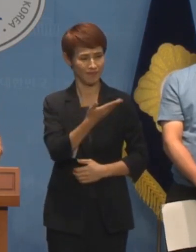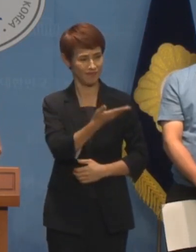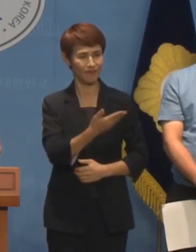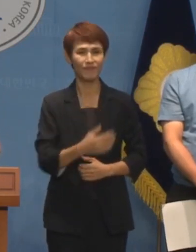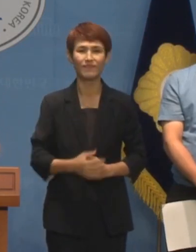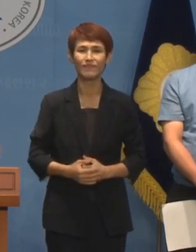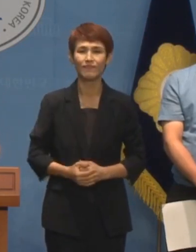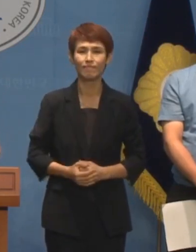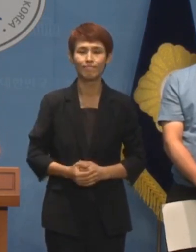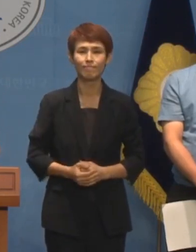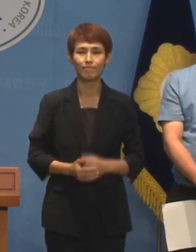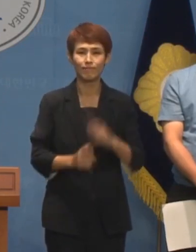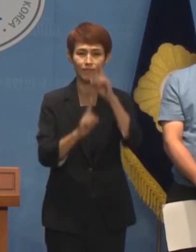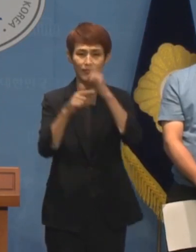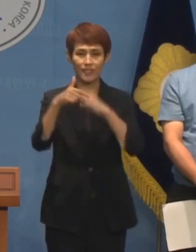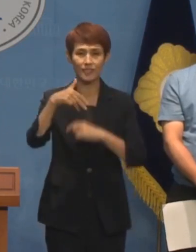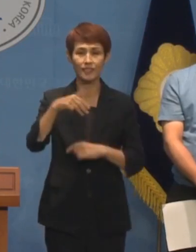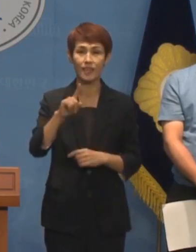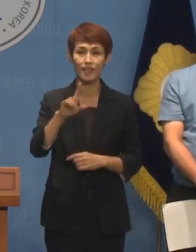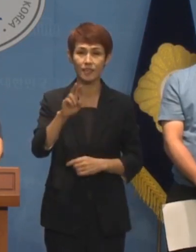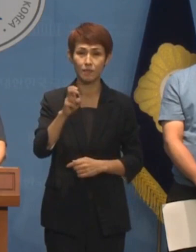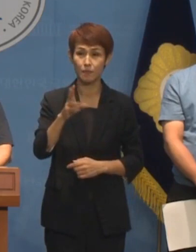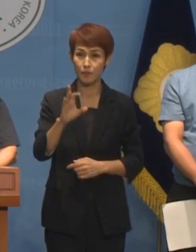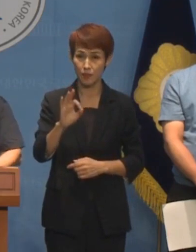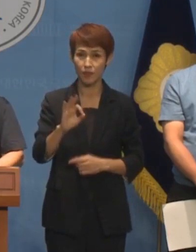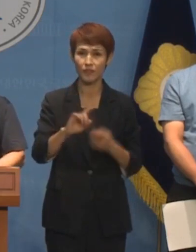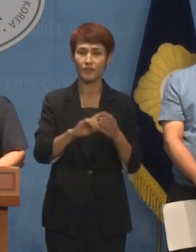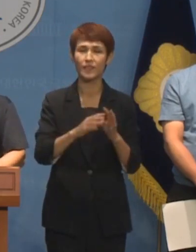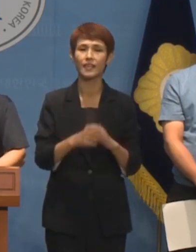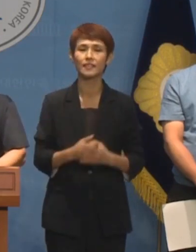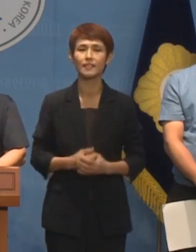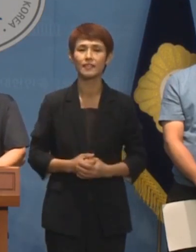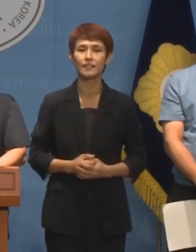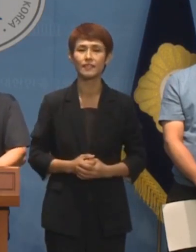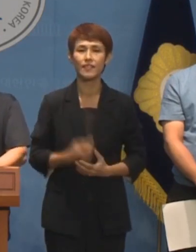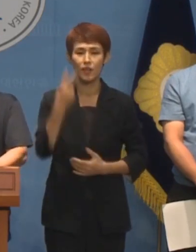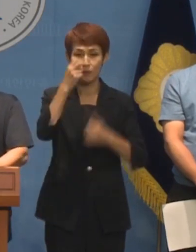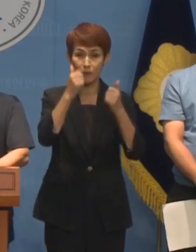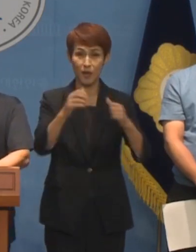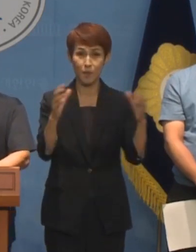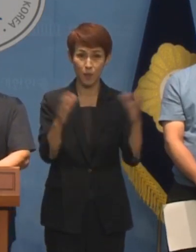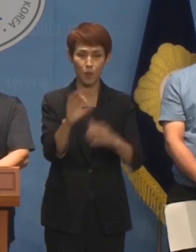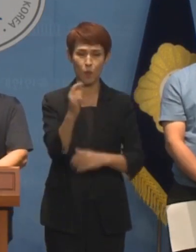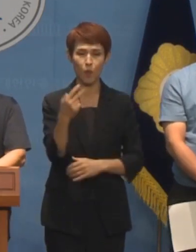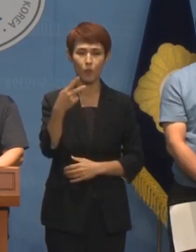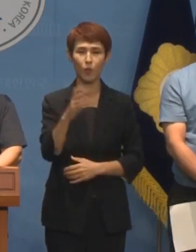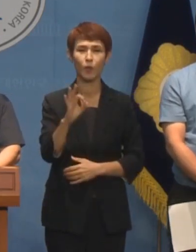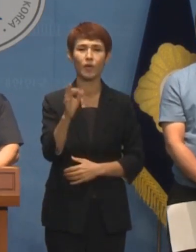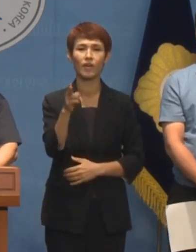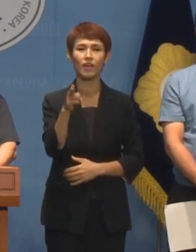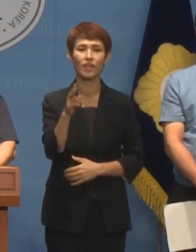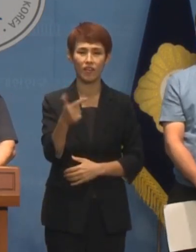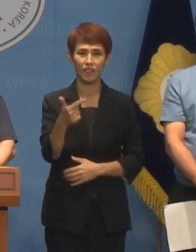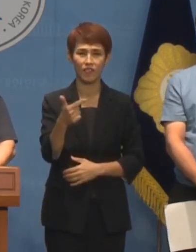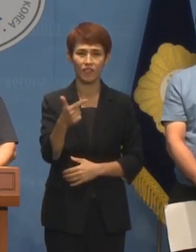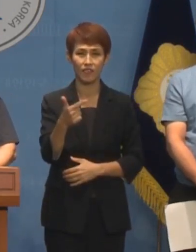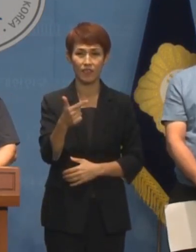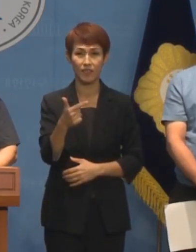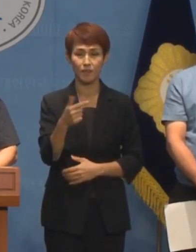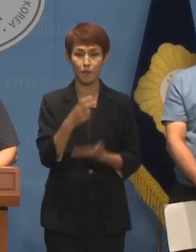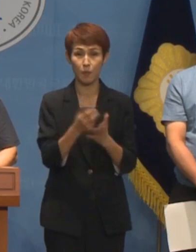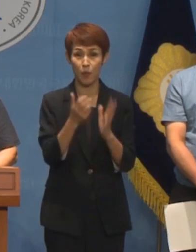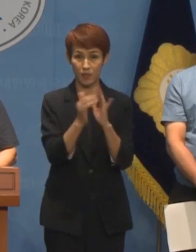주셨습니다. 이창명지 시민연대회 검사 모임에 오동현 대표 변호사님 참여해 주셨습니다.